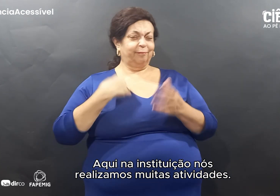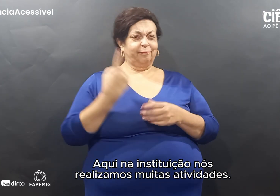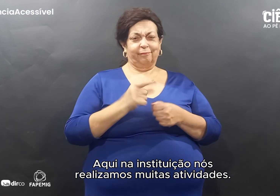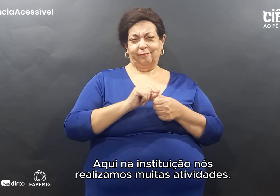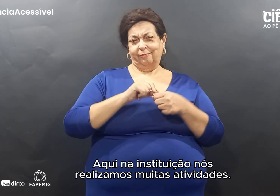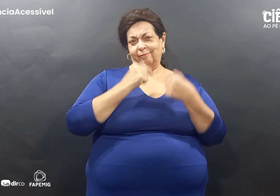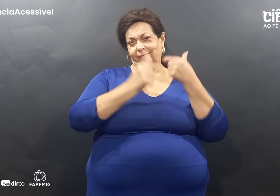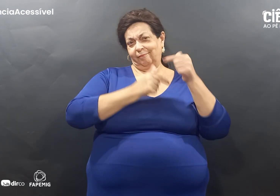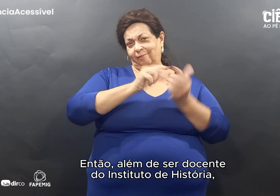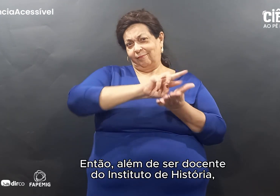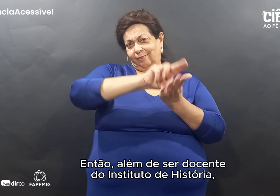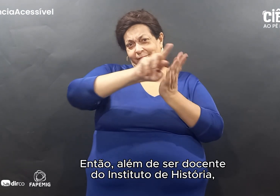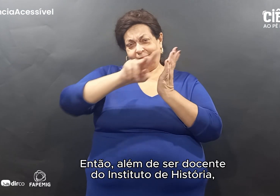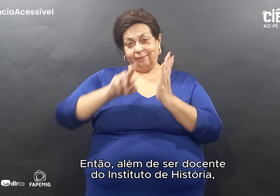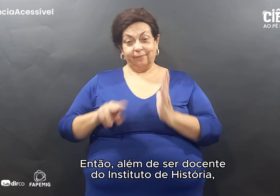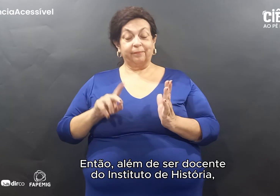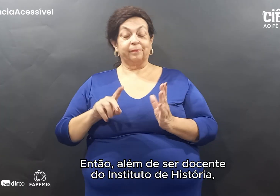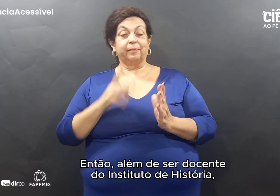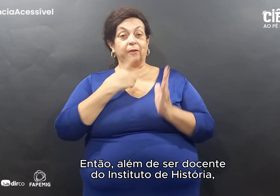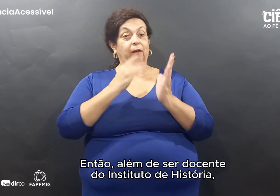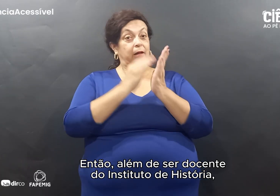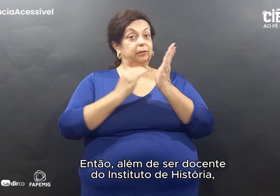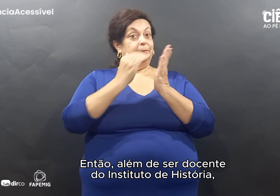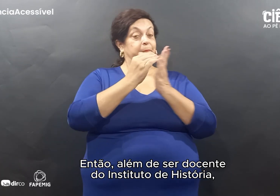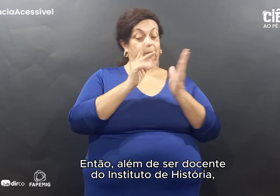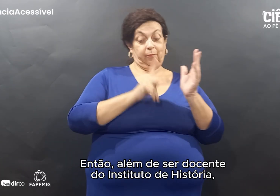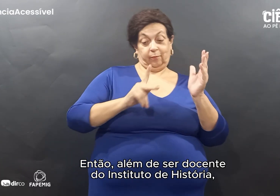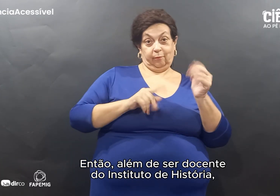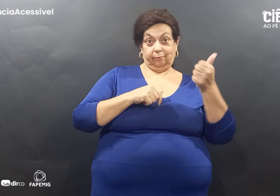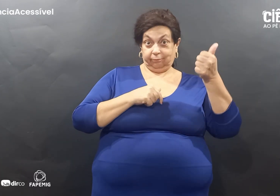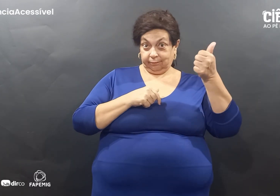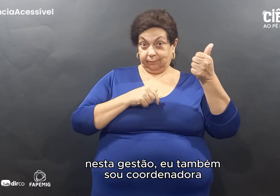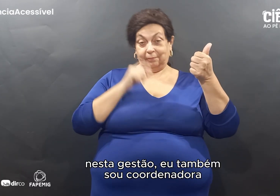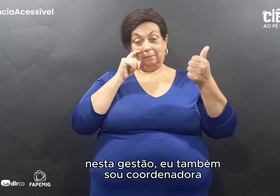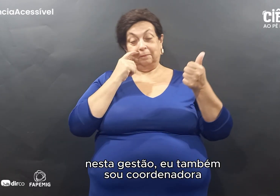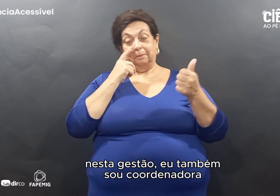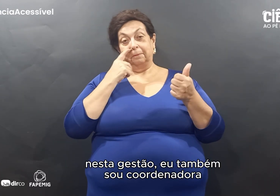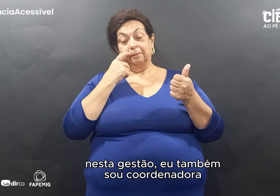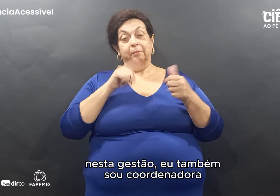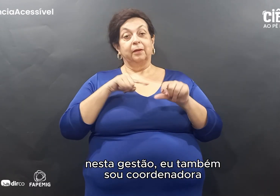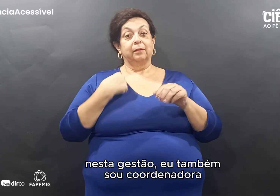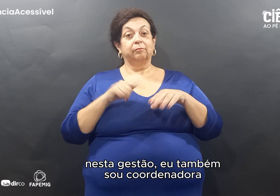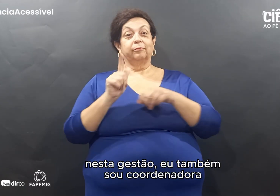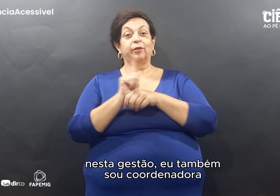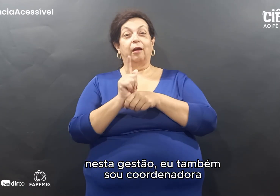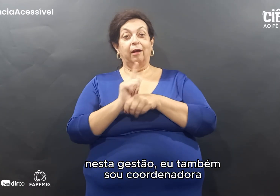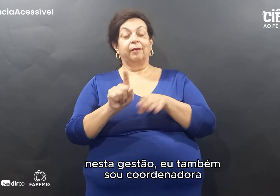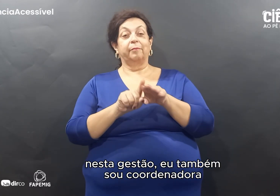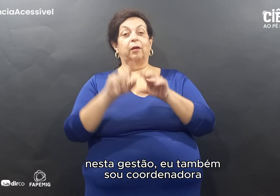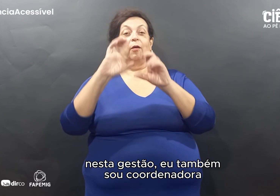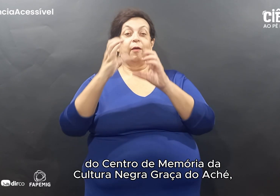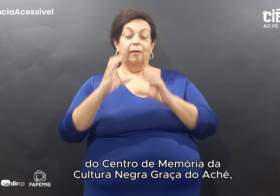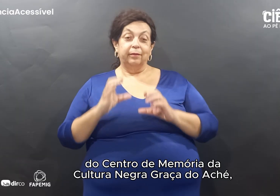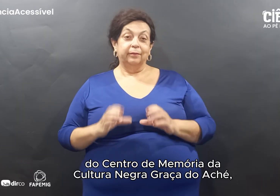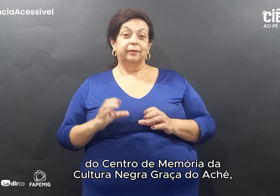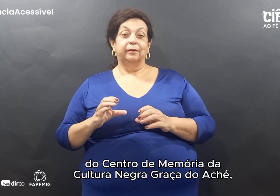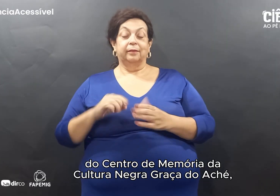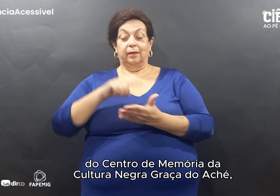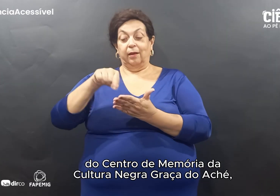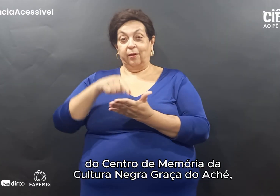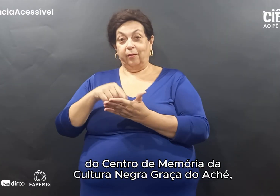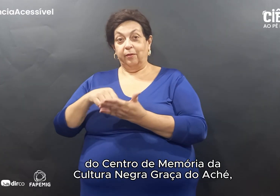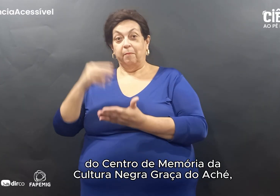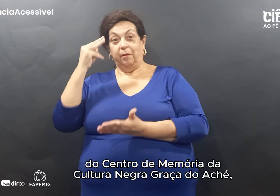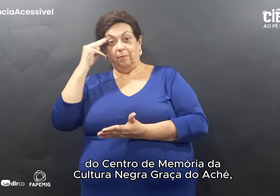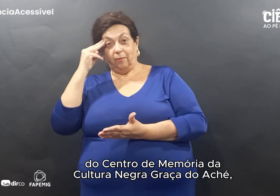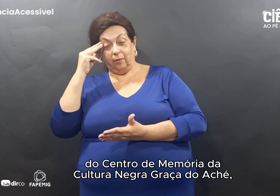muitas atividades. Então, além de ser docente do Instituto de História, nesta gestão eu também sou coordenadora do Centro de